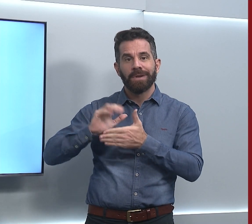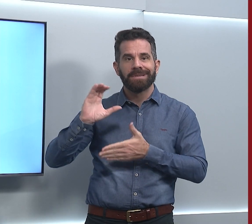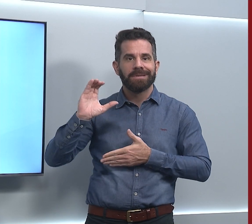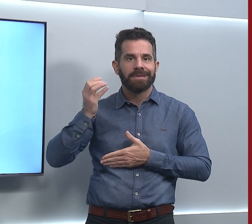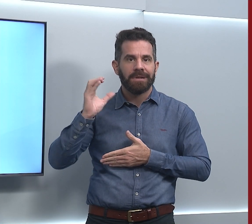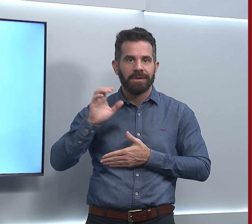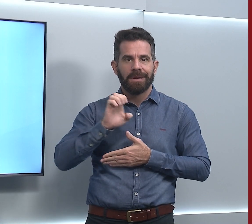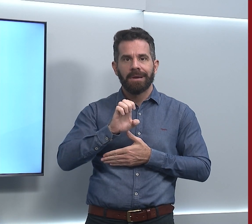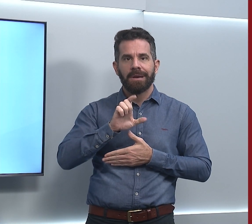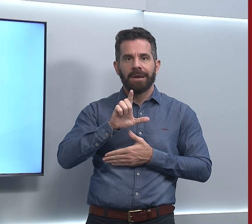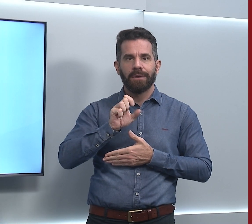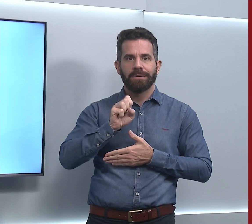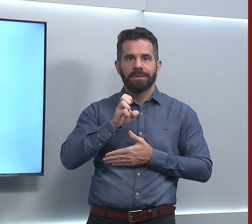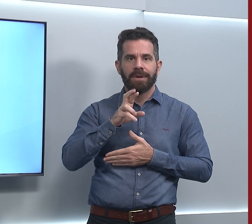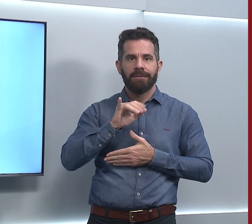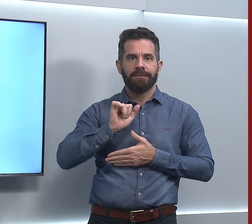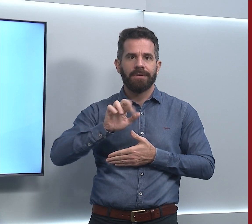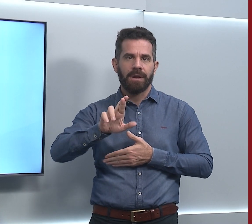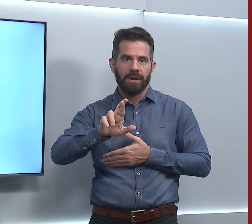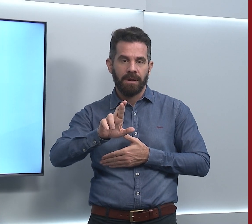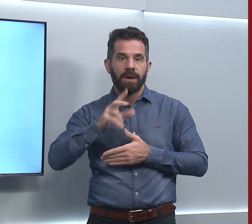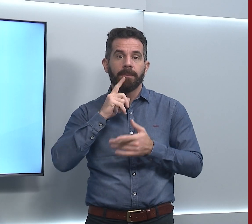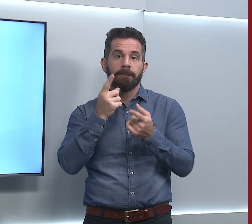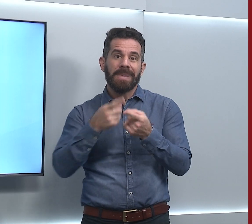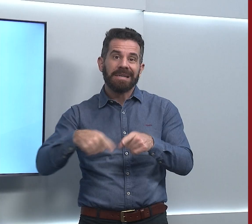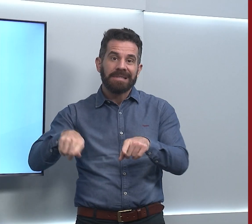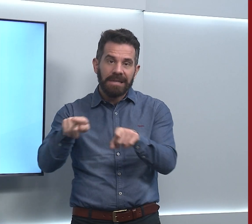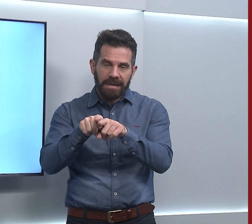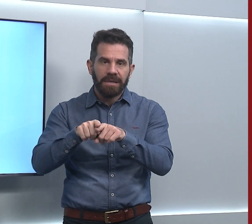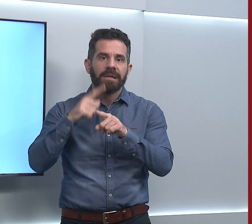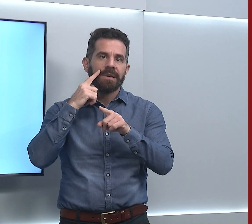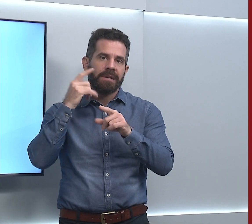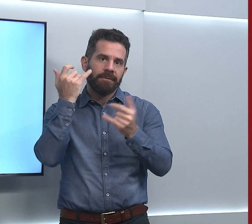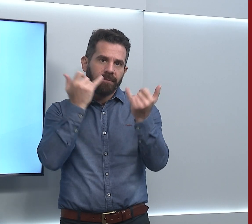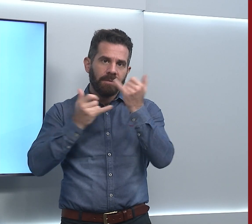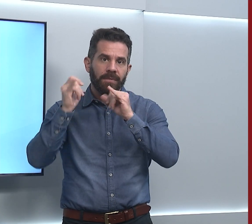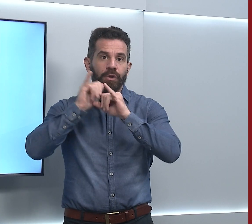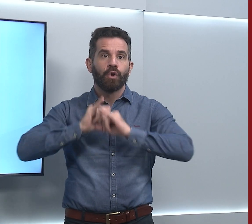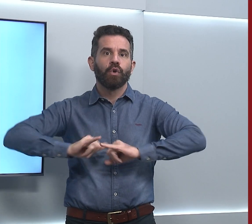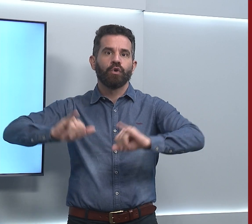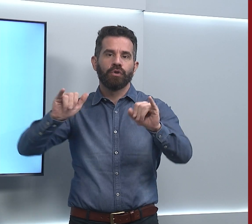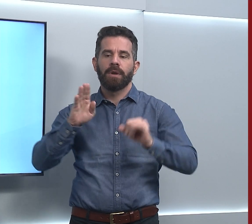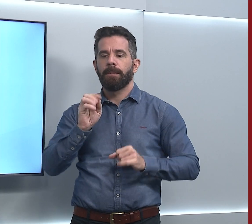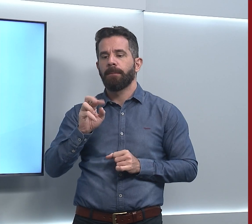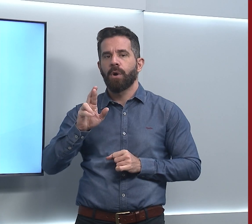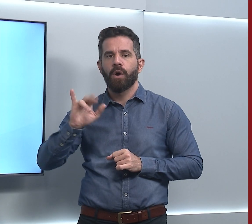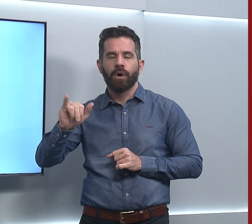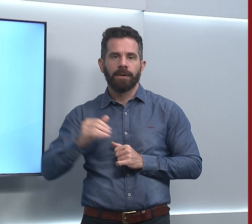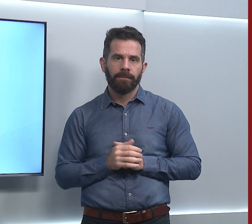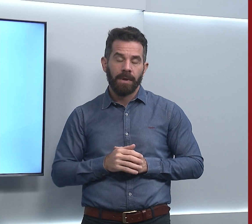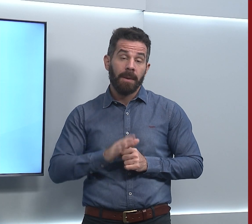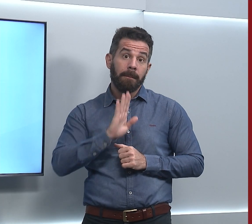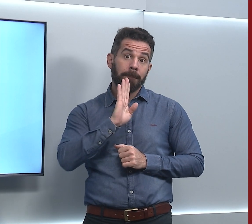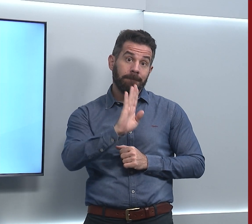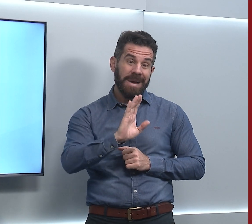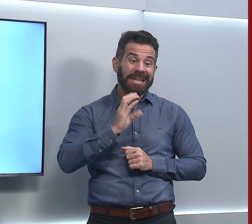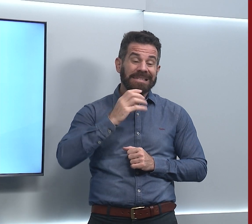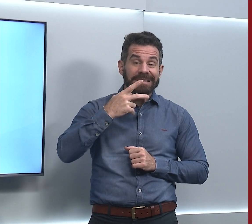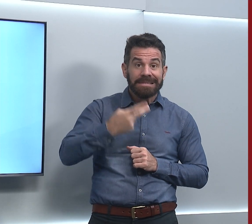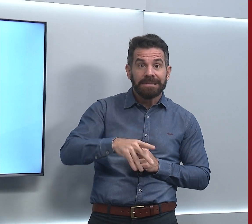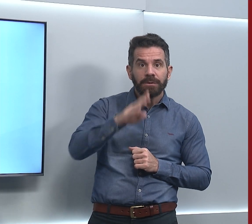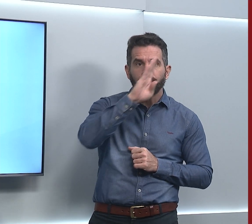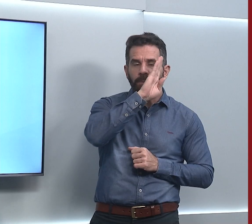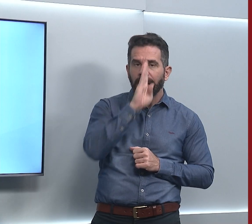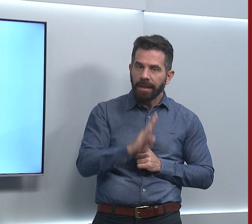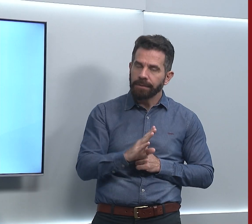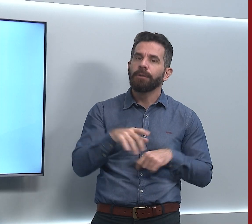científica Elsevier, em parceria com a agência de notícias Bori. Apesar disso, a ciência brasileira ainda